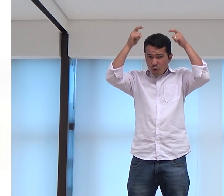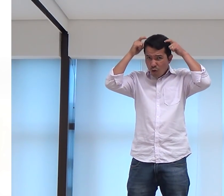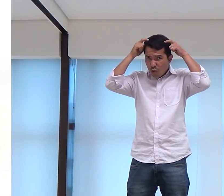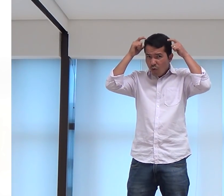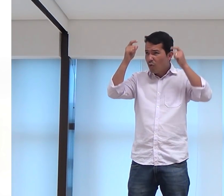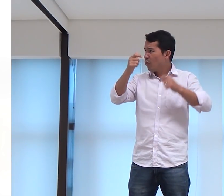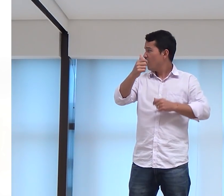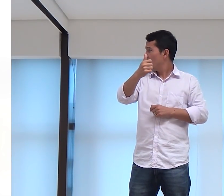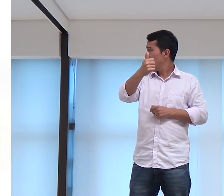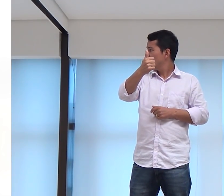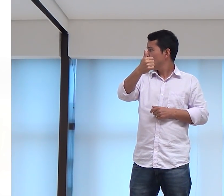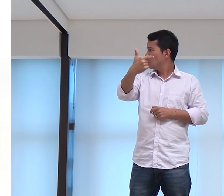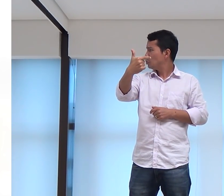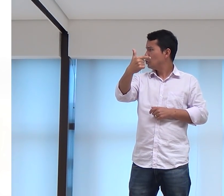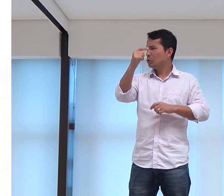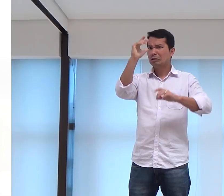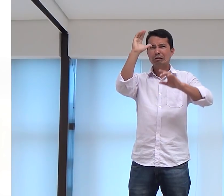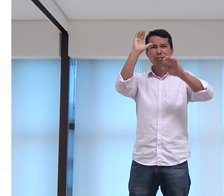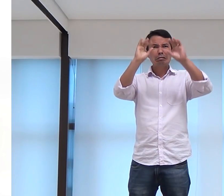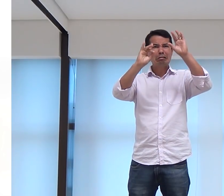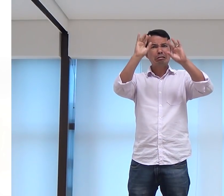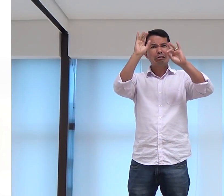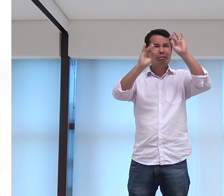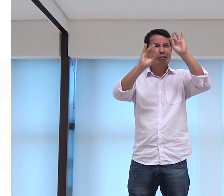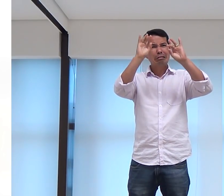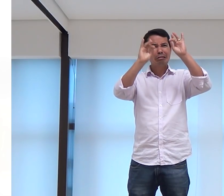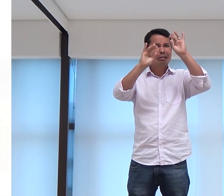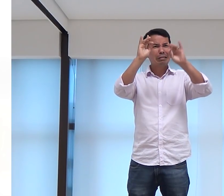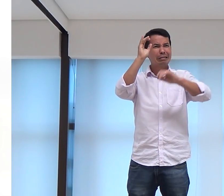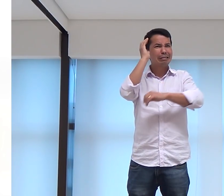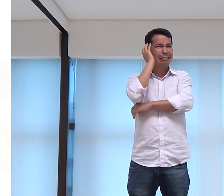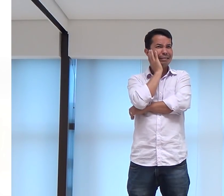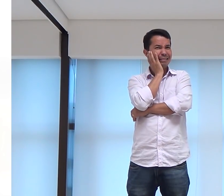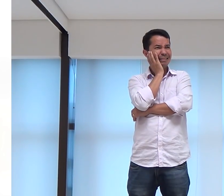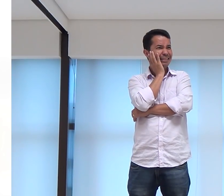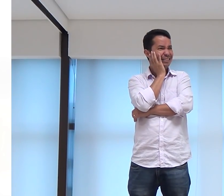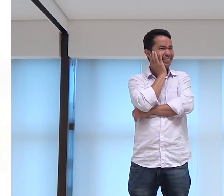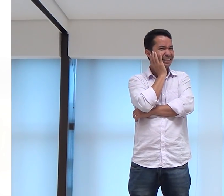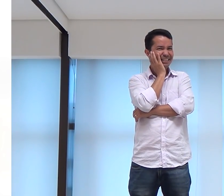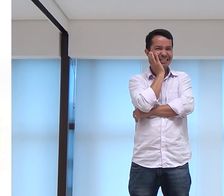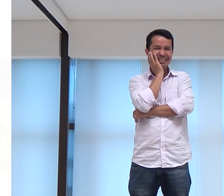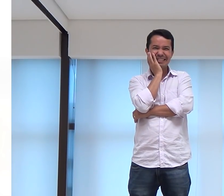Uma coroa de 12 estrelas sobre a sua cabeça.